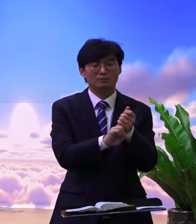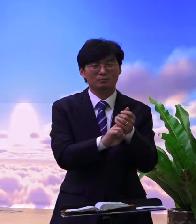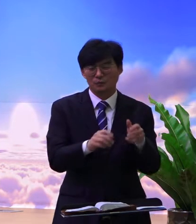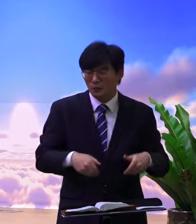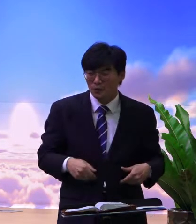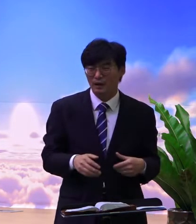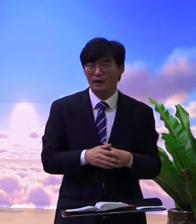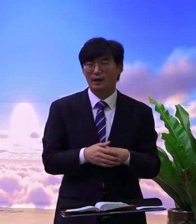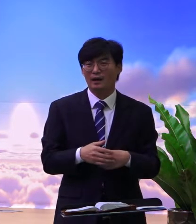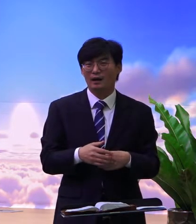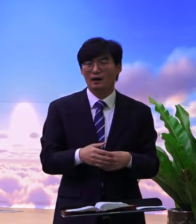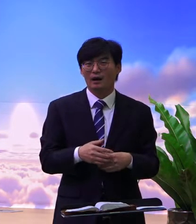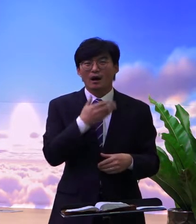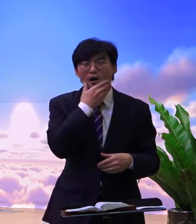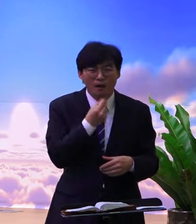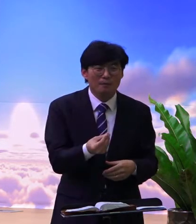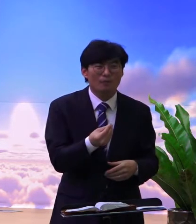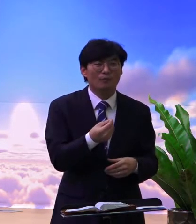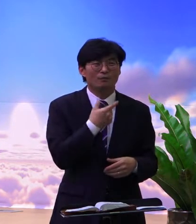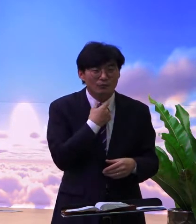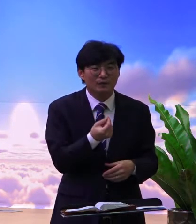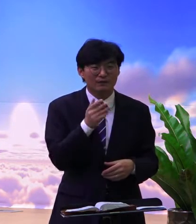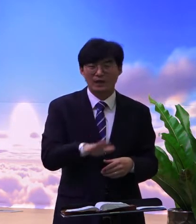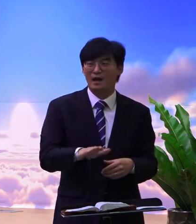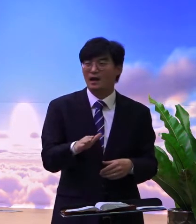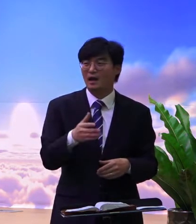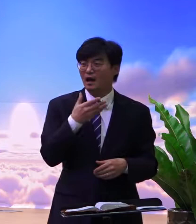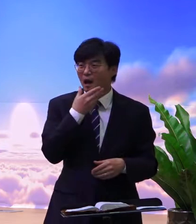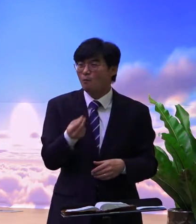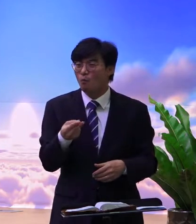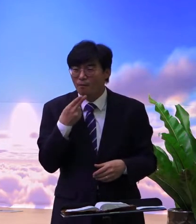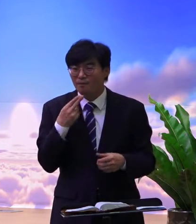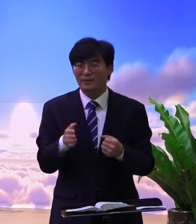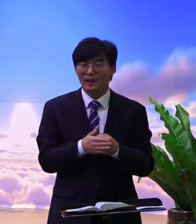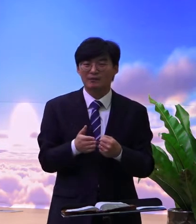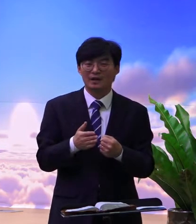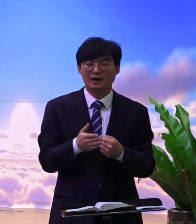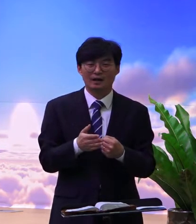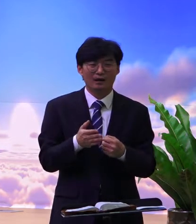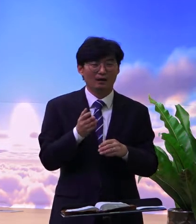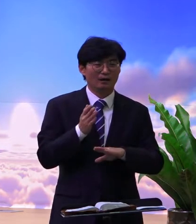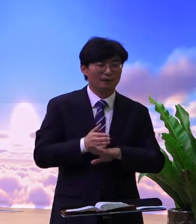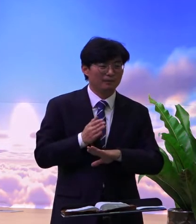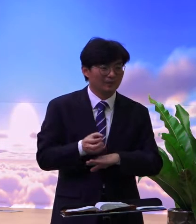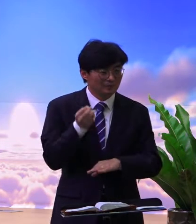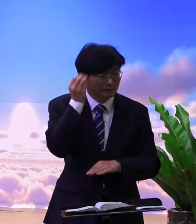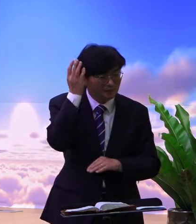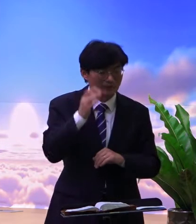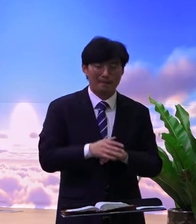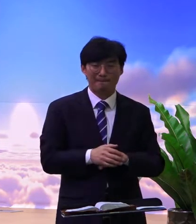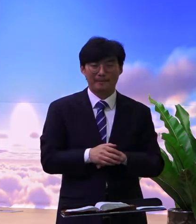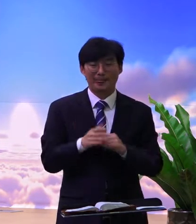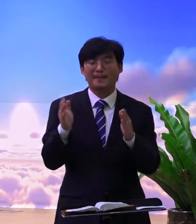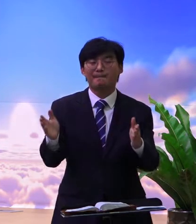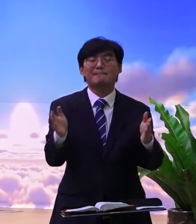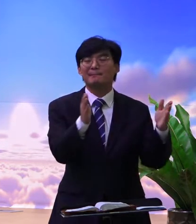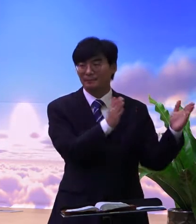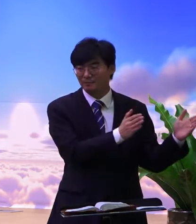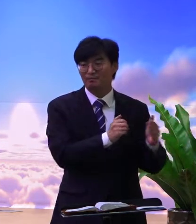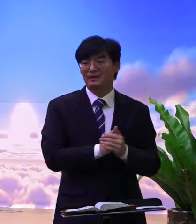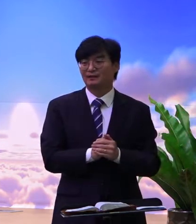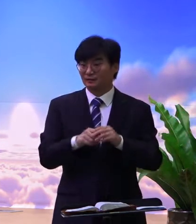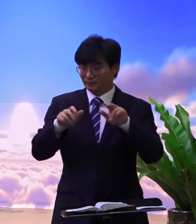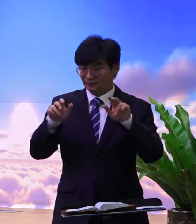이렇게 생각하고 계실지 모르겠습니다. 그러나 저와 여러분이 믿는 하나님, 여러분이